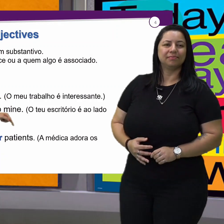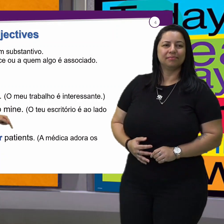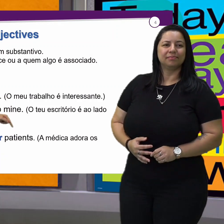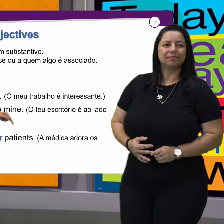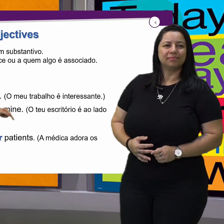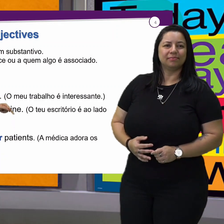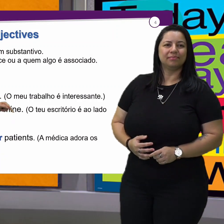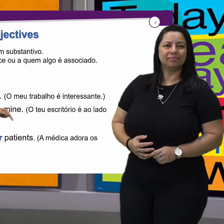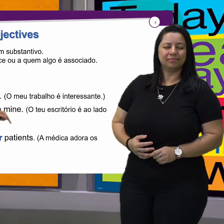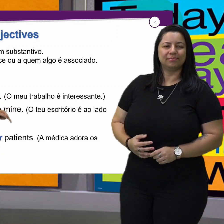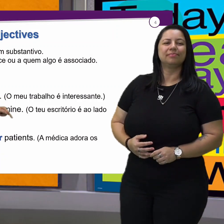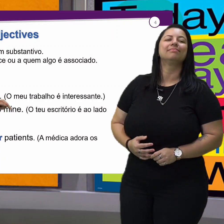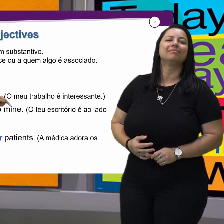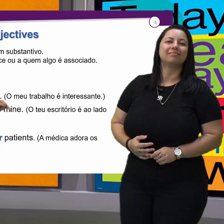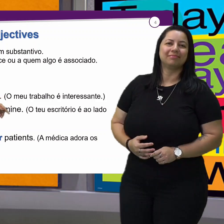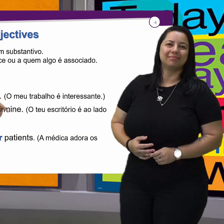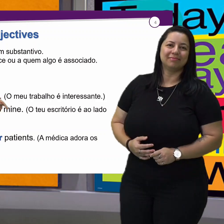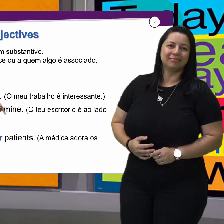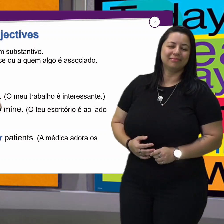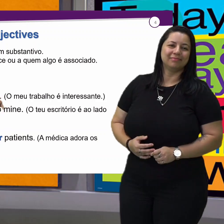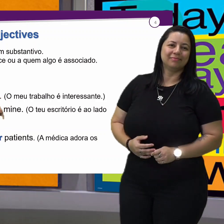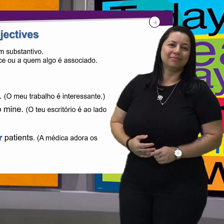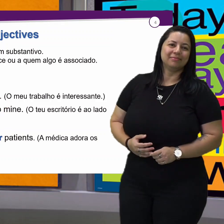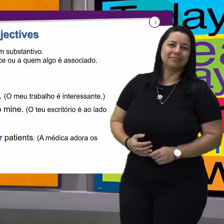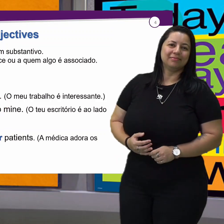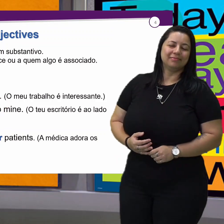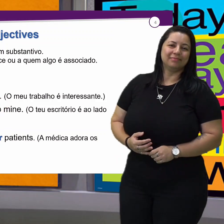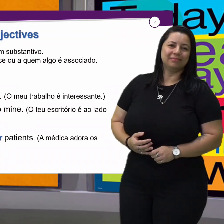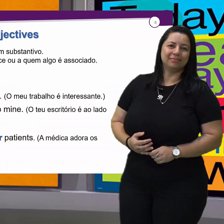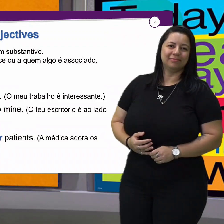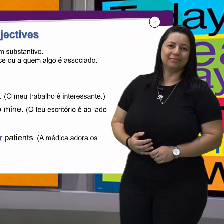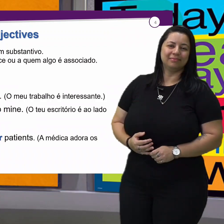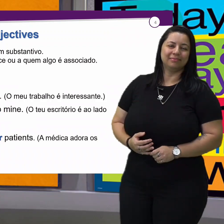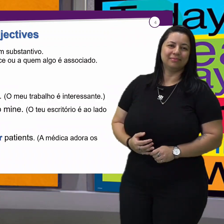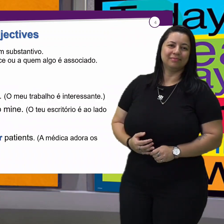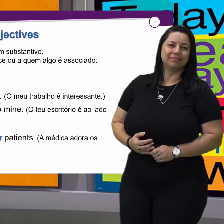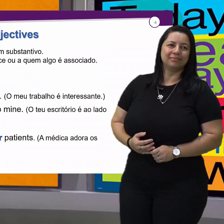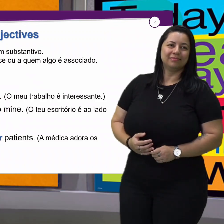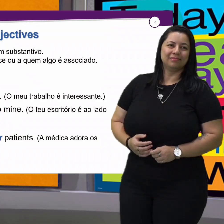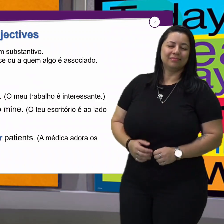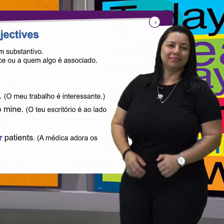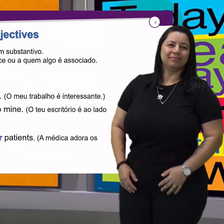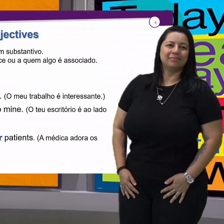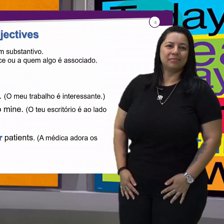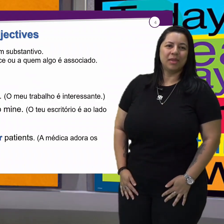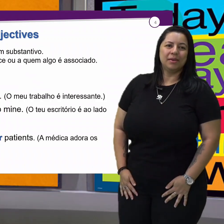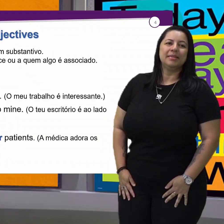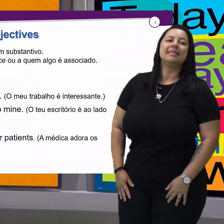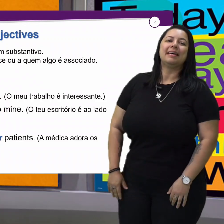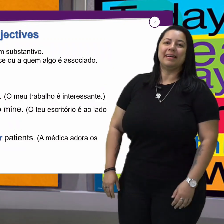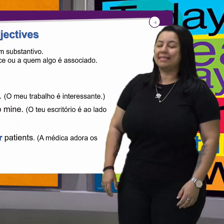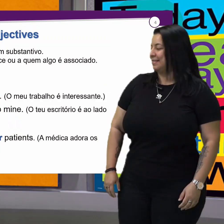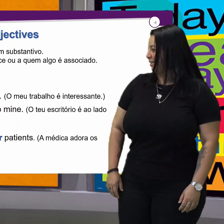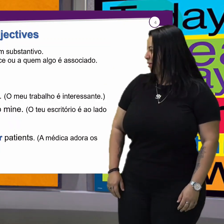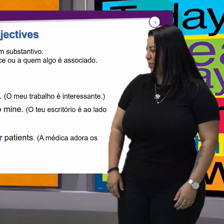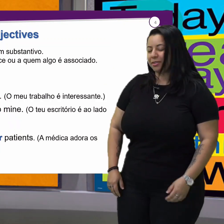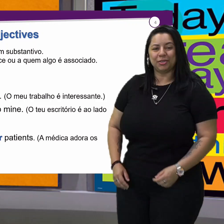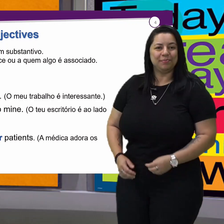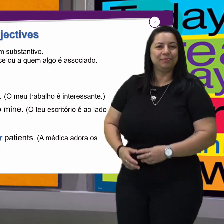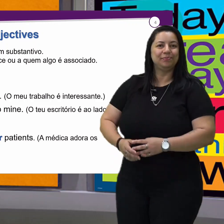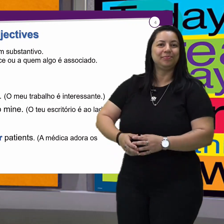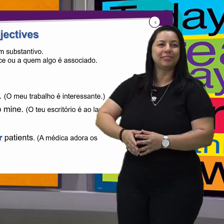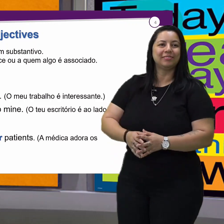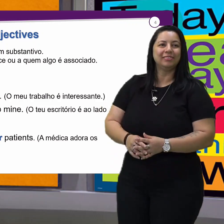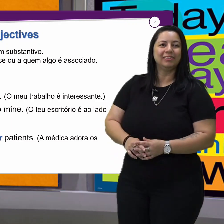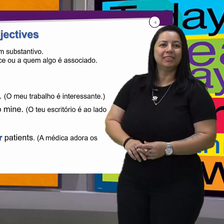do substantivo, que é a posse desse adjetivo possessivo. Ele precisa possuir uma coisa, ele sempre tem que vir com uma posse, que é esse substantivo.